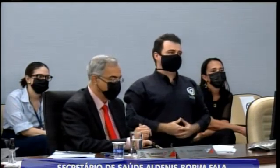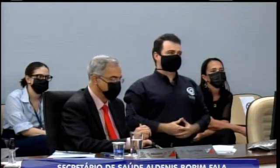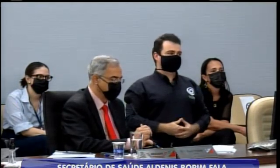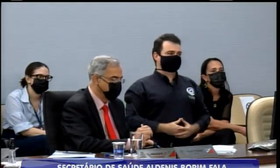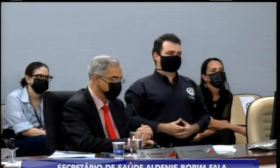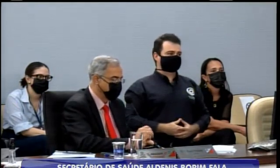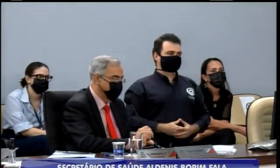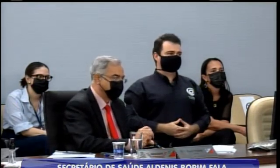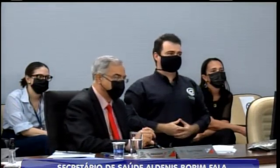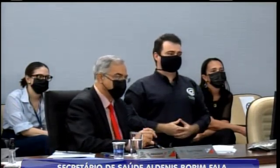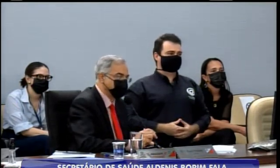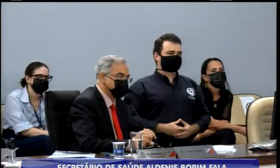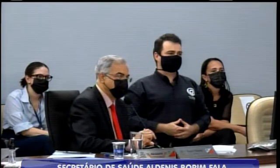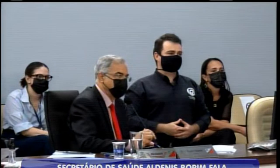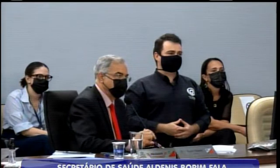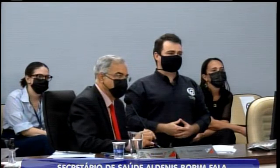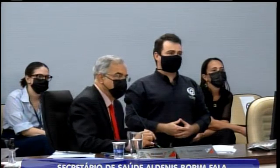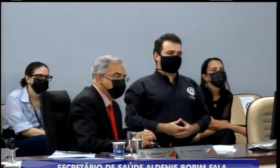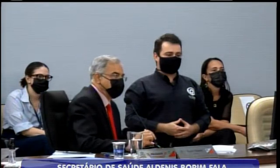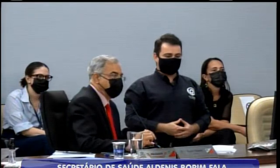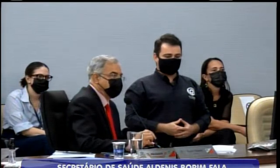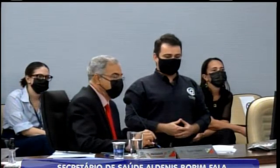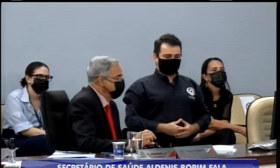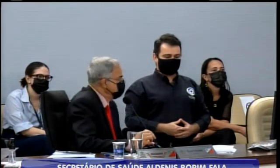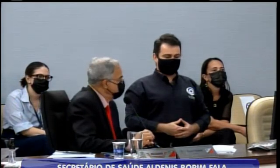Por favor.